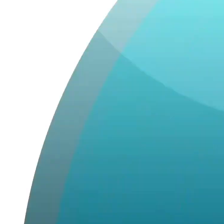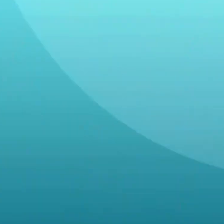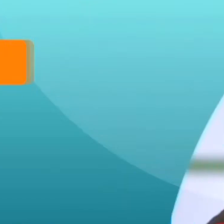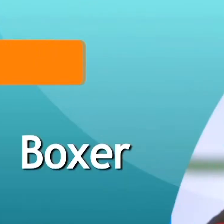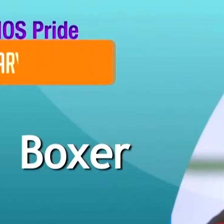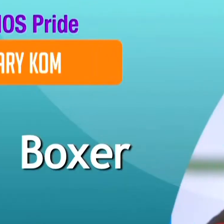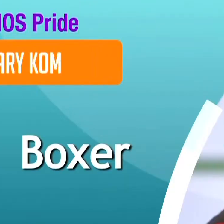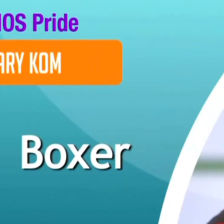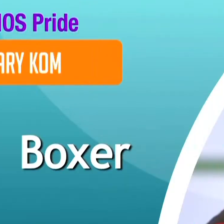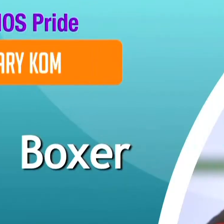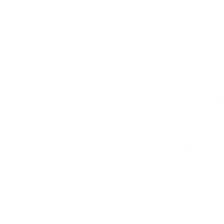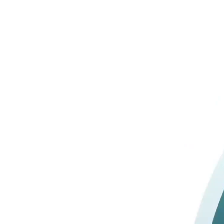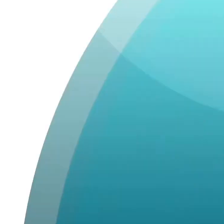चाहा केंद्र चुने।